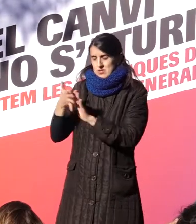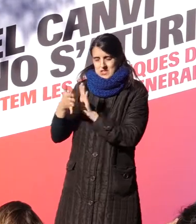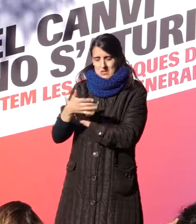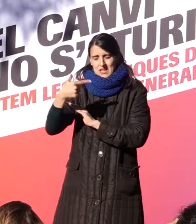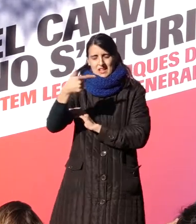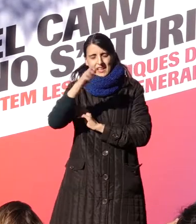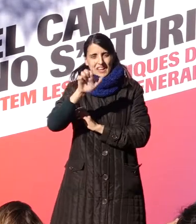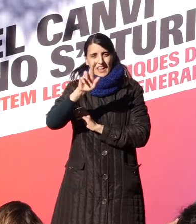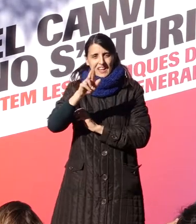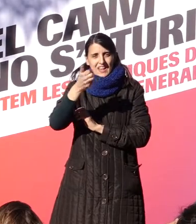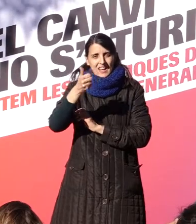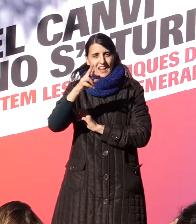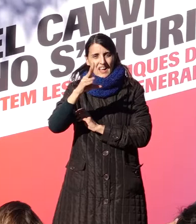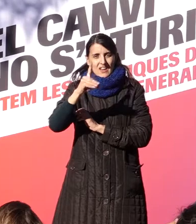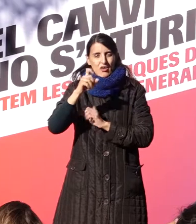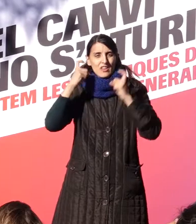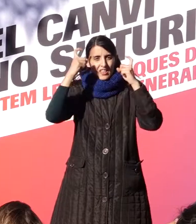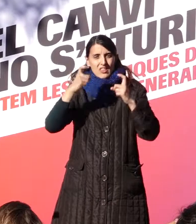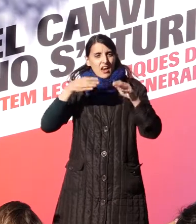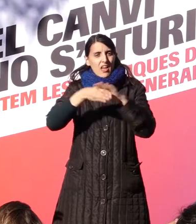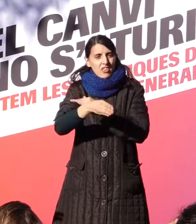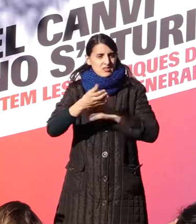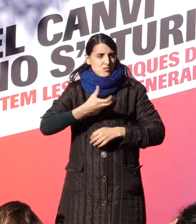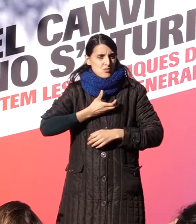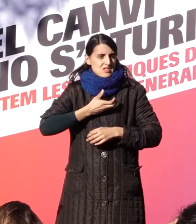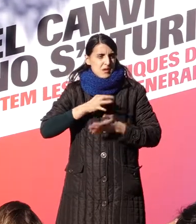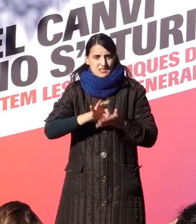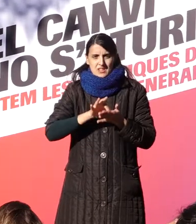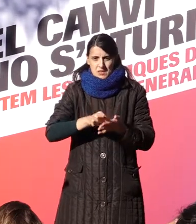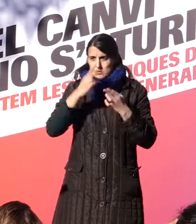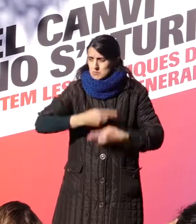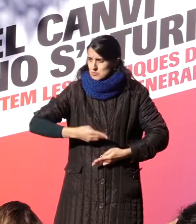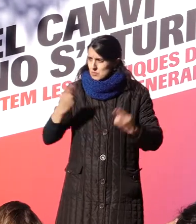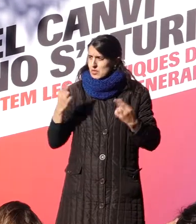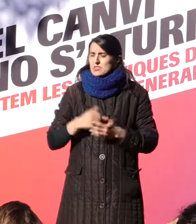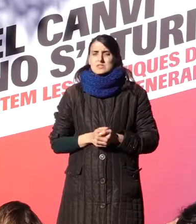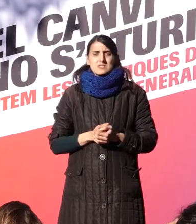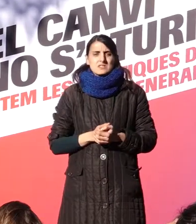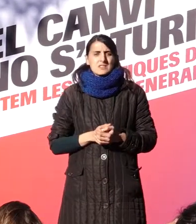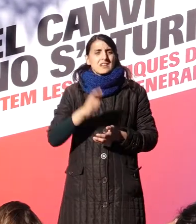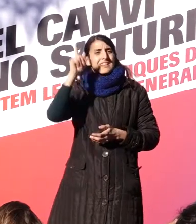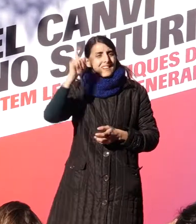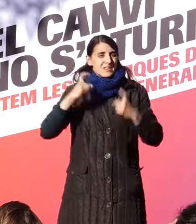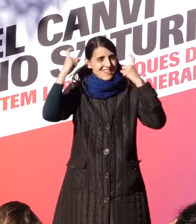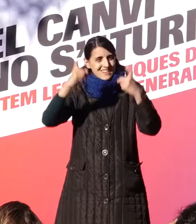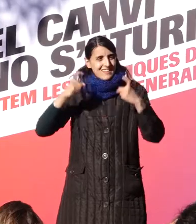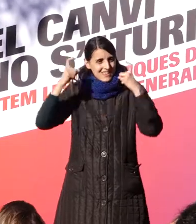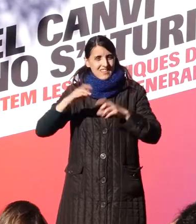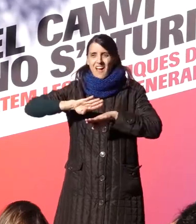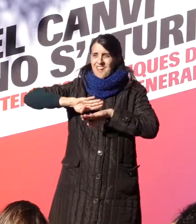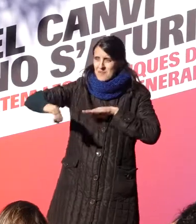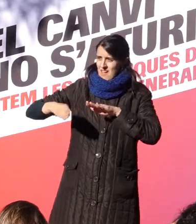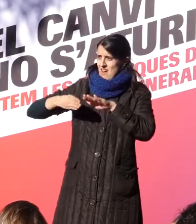para garantizar el acceso universal a servicios municipales creación de un documento de vecindad para evitar el ingreso en los centros de internamiento planes de